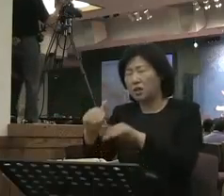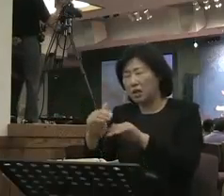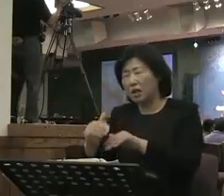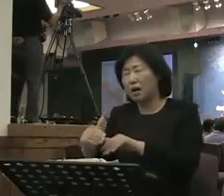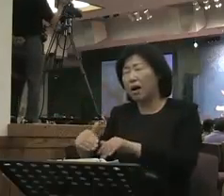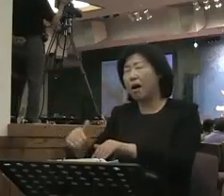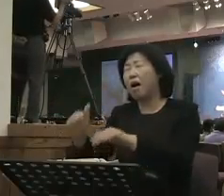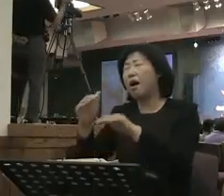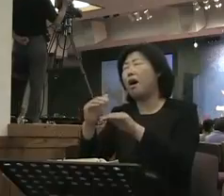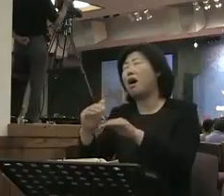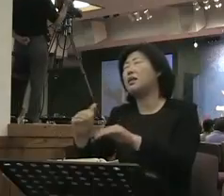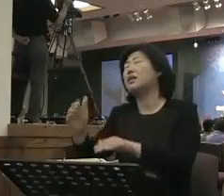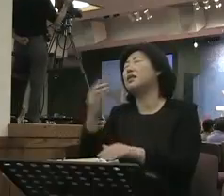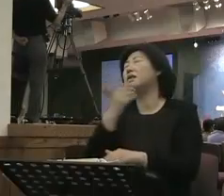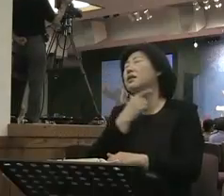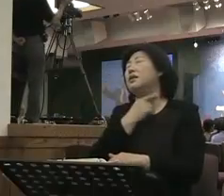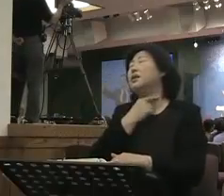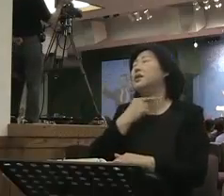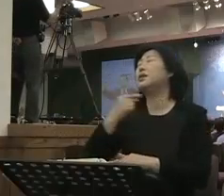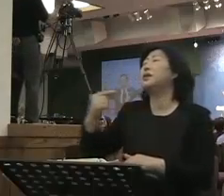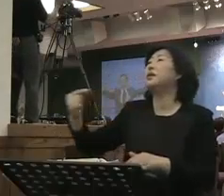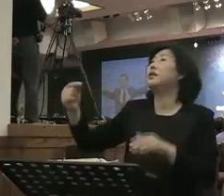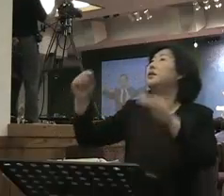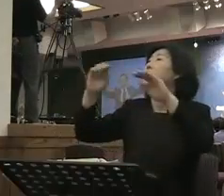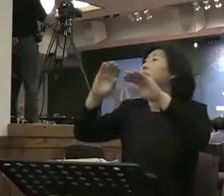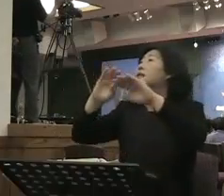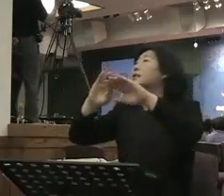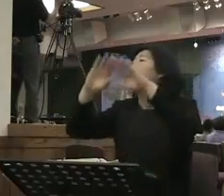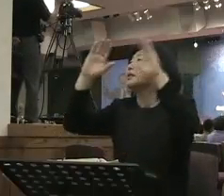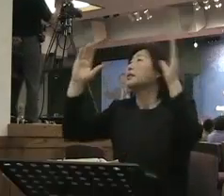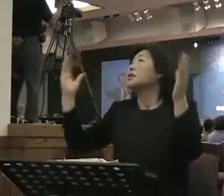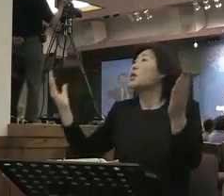우린 전진하리